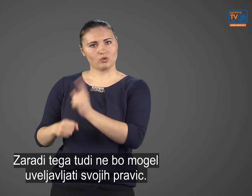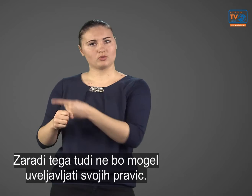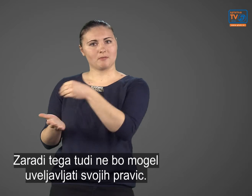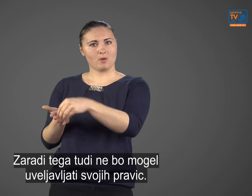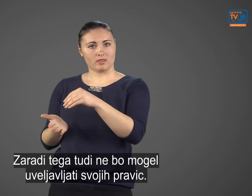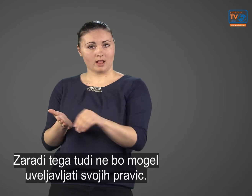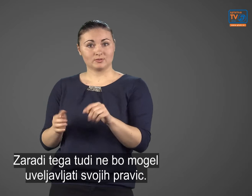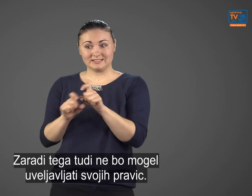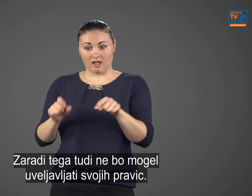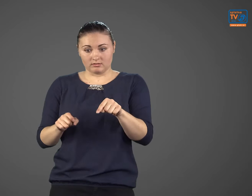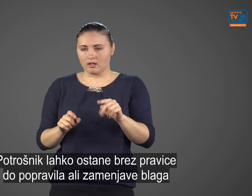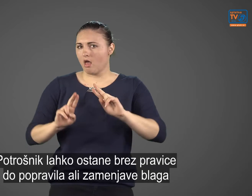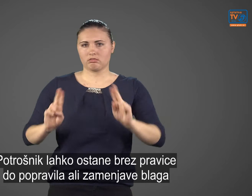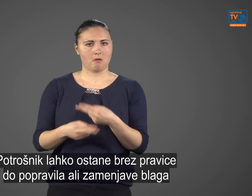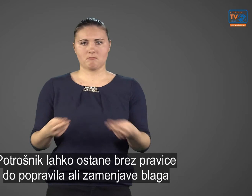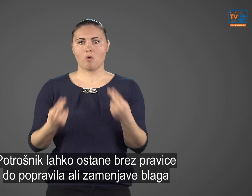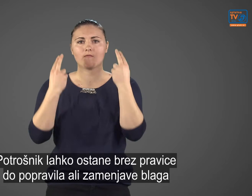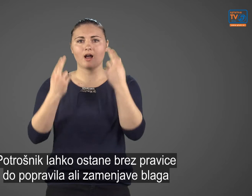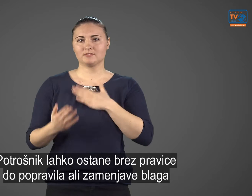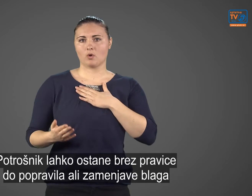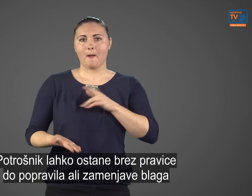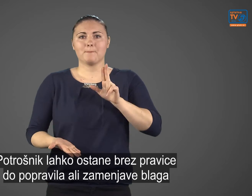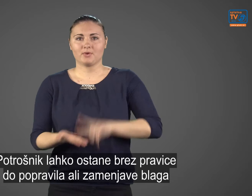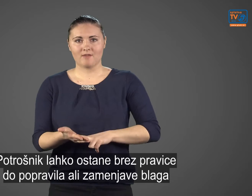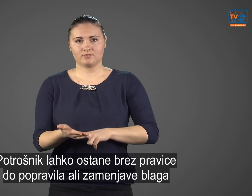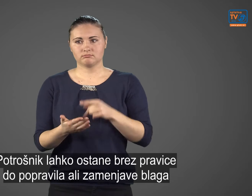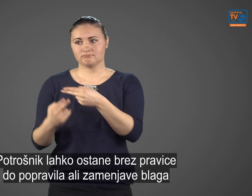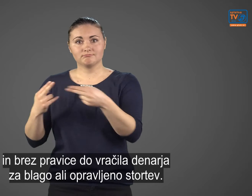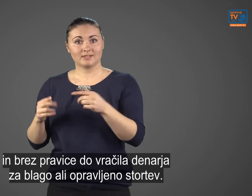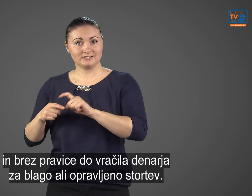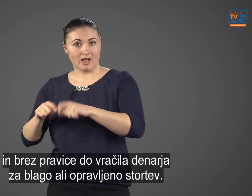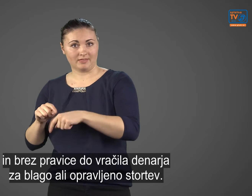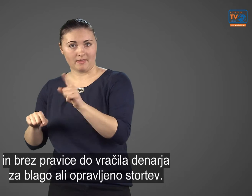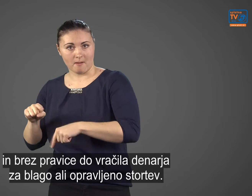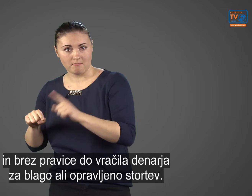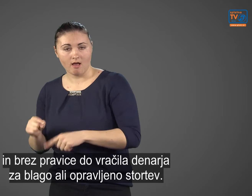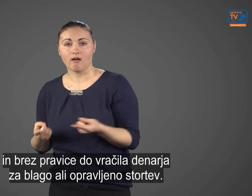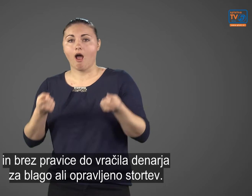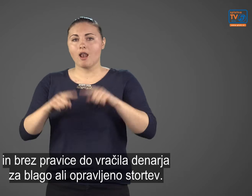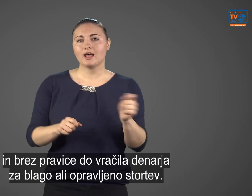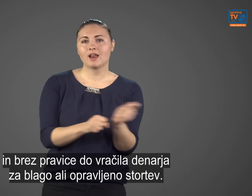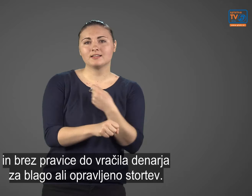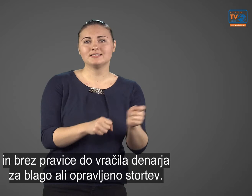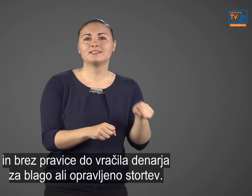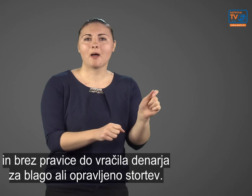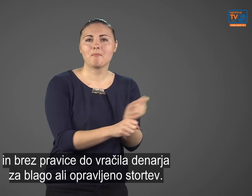mogel uveljavljati svojih pravic iz naslova stvarne napake ali garancijskega popravila.